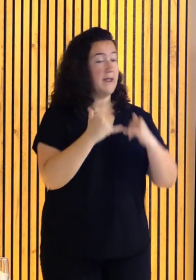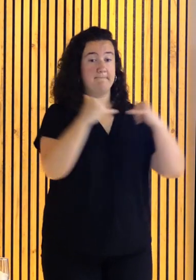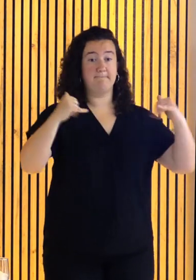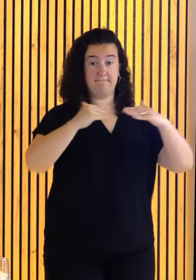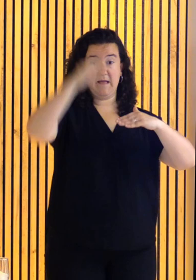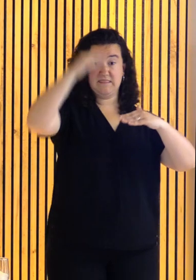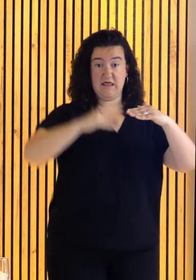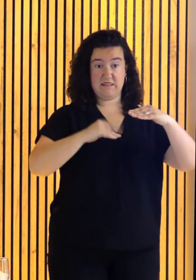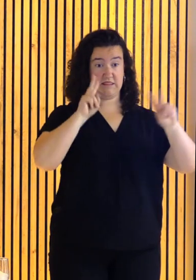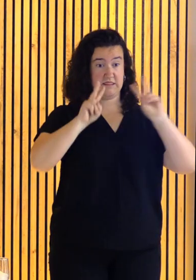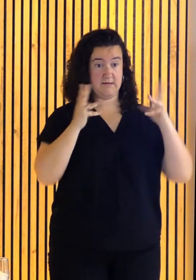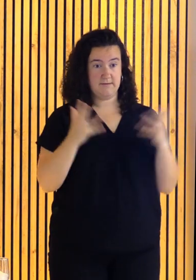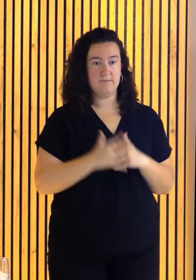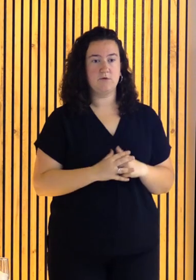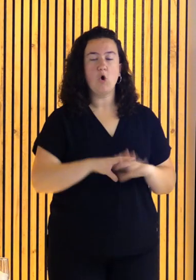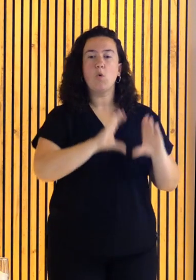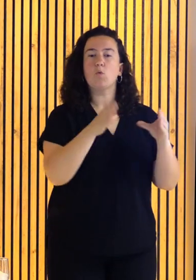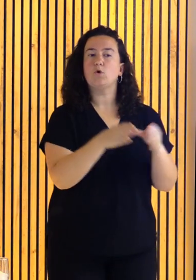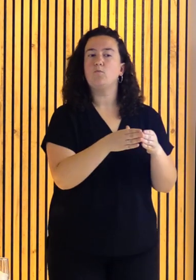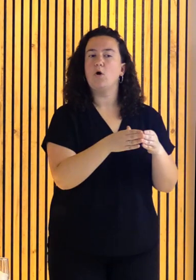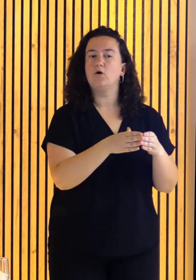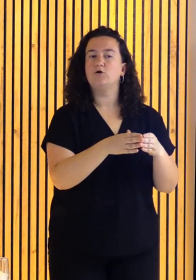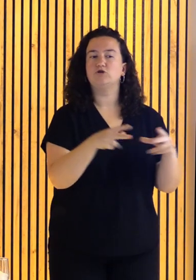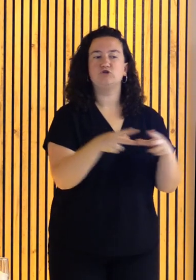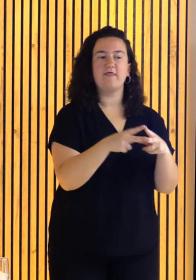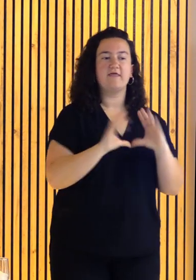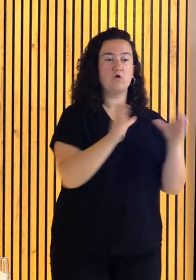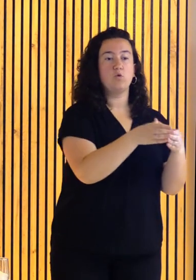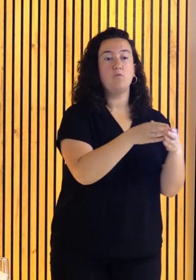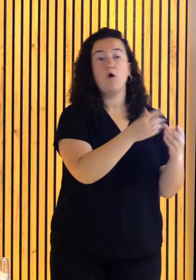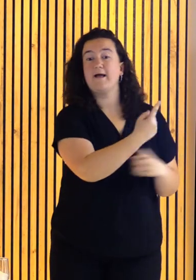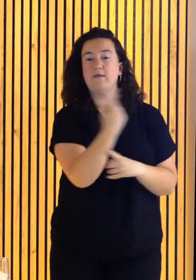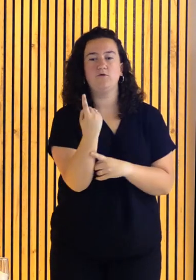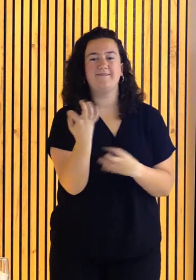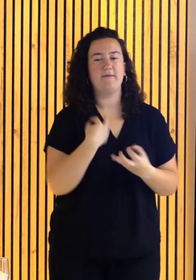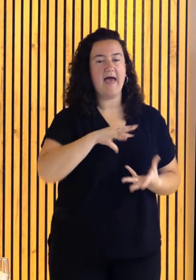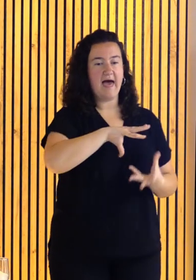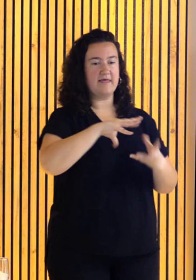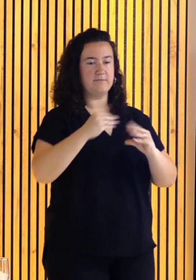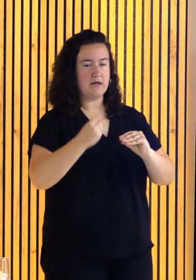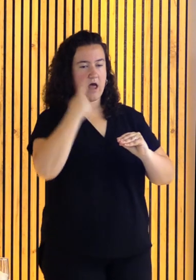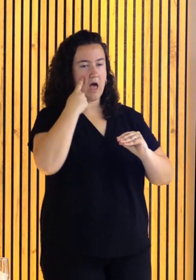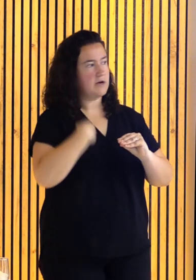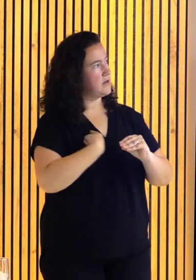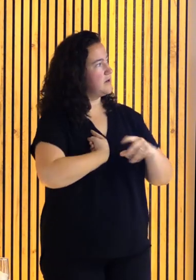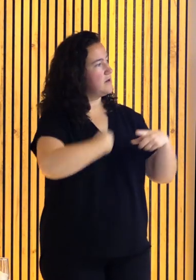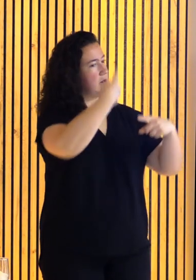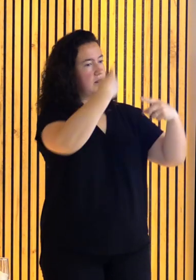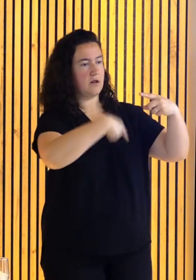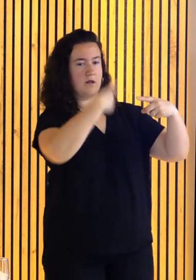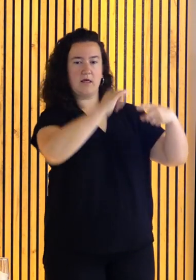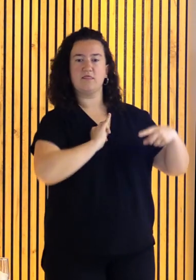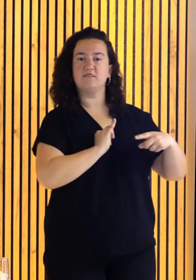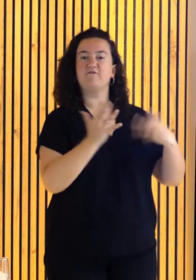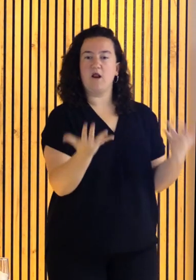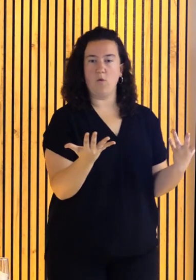gizarte edo gizatalde bakoitzak berera egokitu behar du menderakuntza makrize hau. Eta horretan oinarrituta